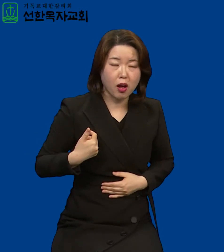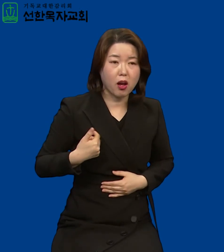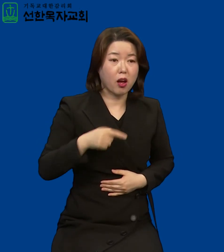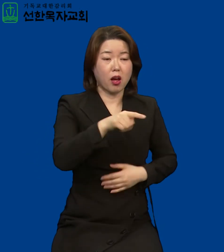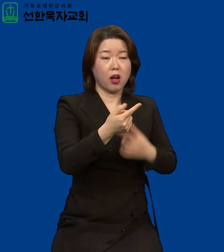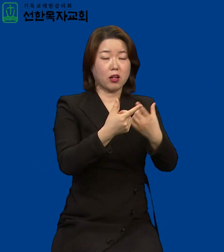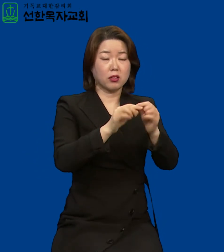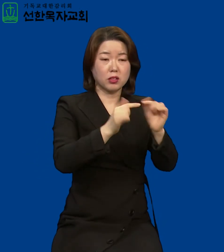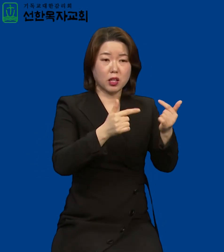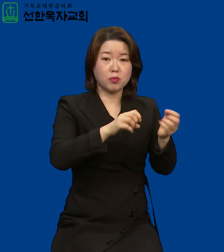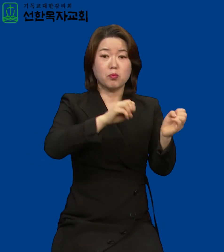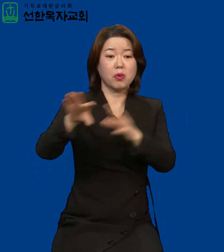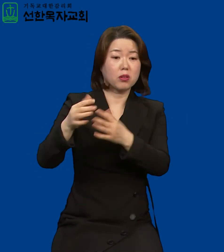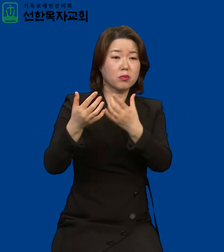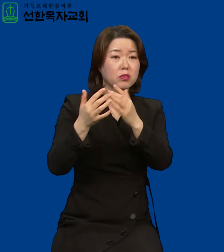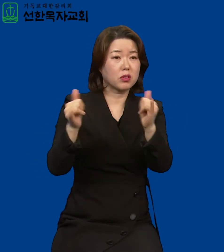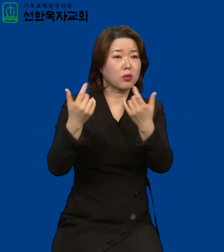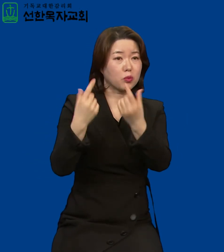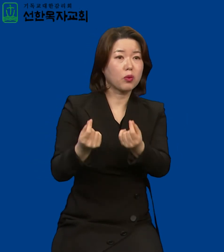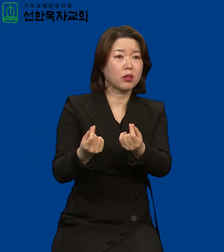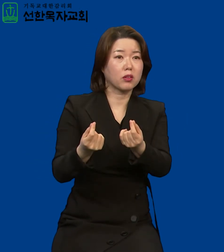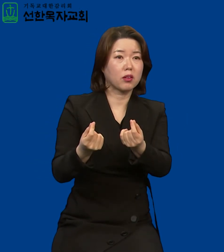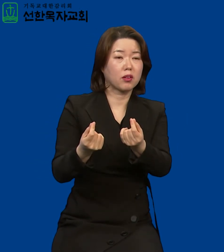않으면 버림받은 자니라.